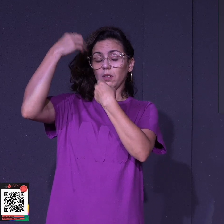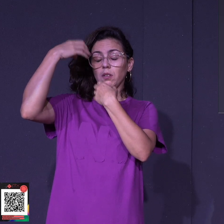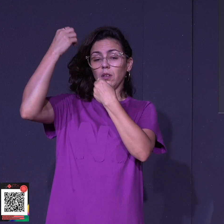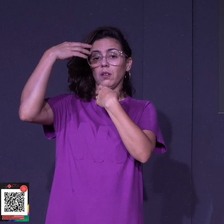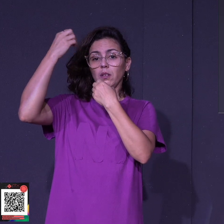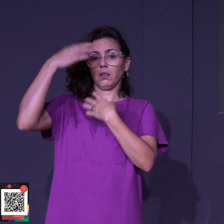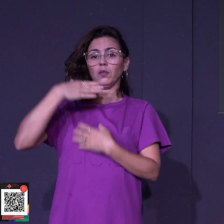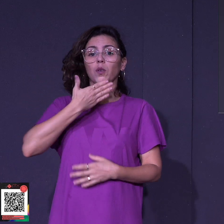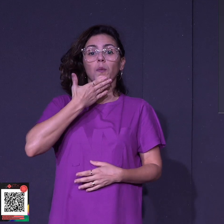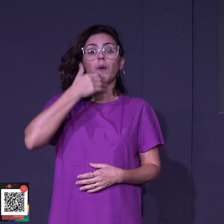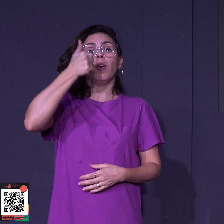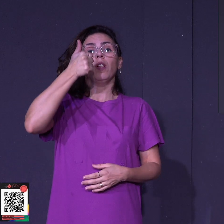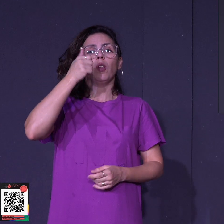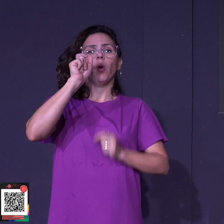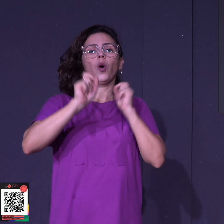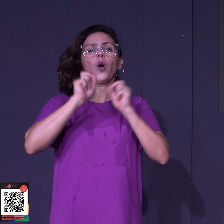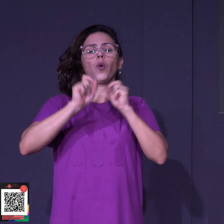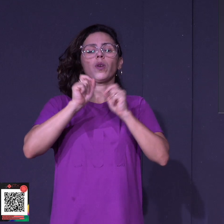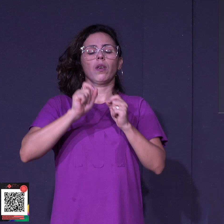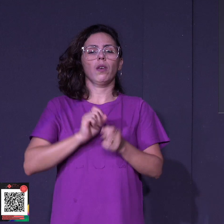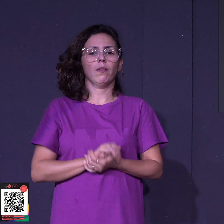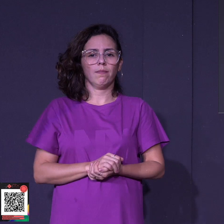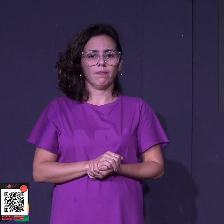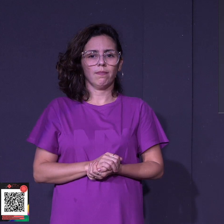tudo na minha e na sua vida.